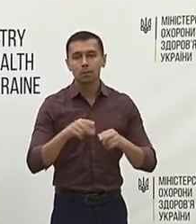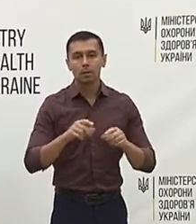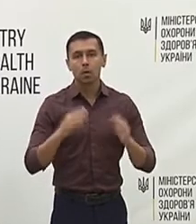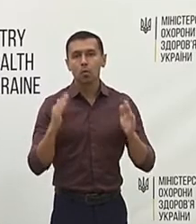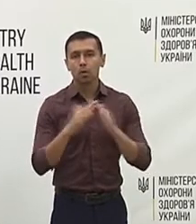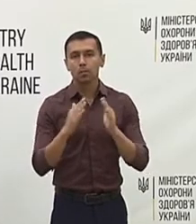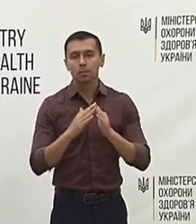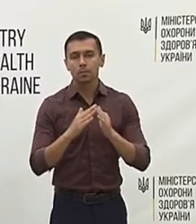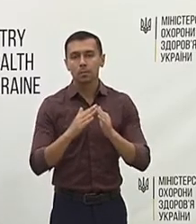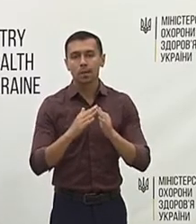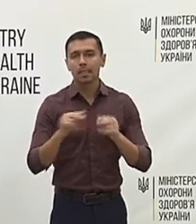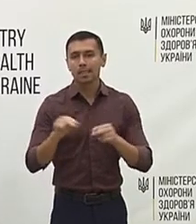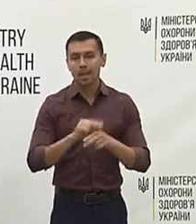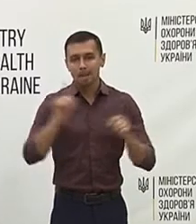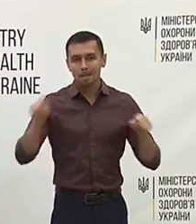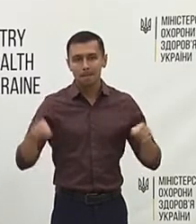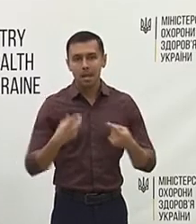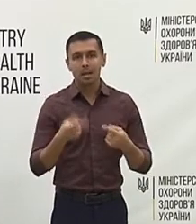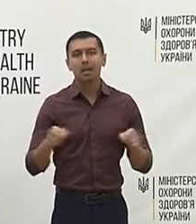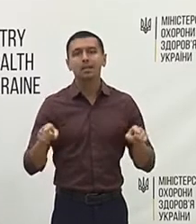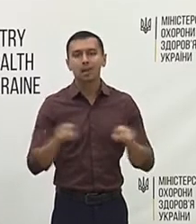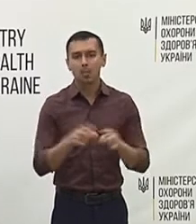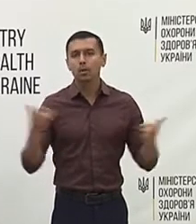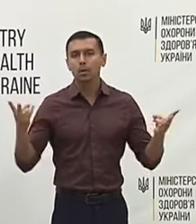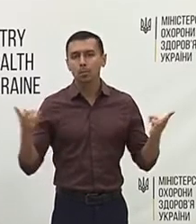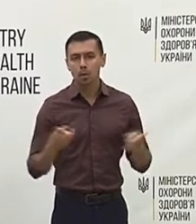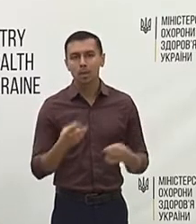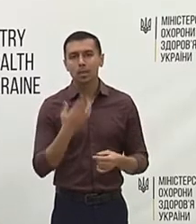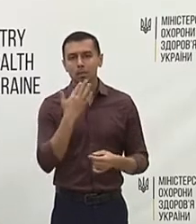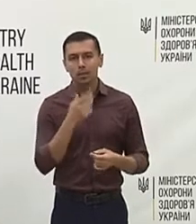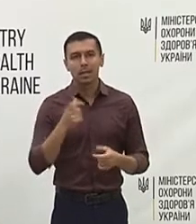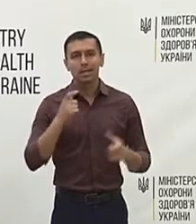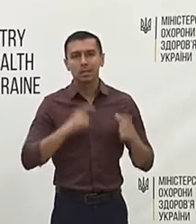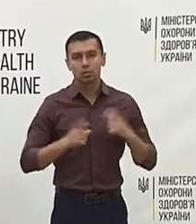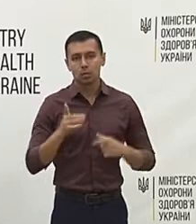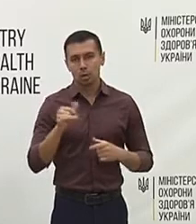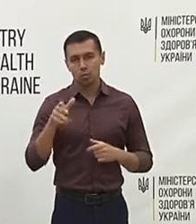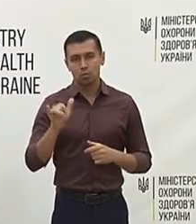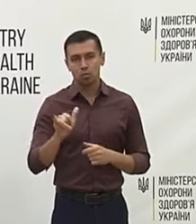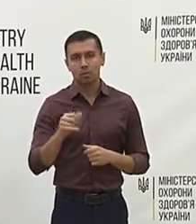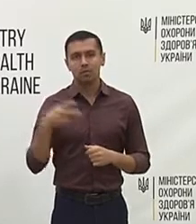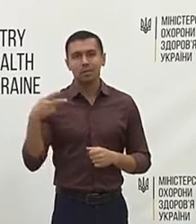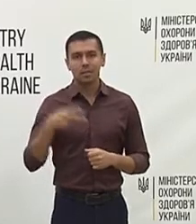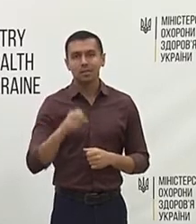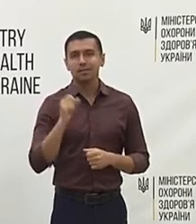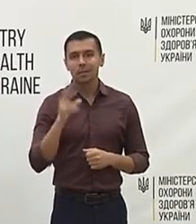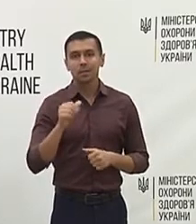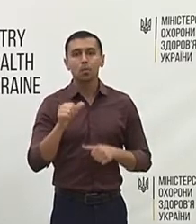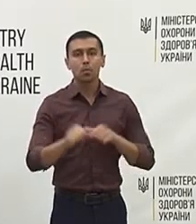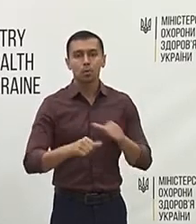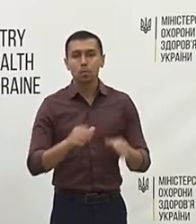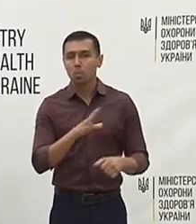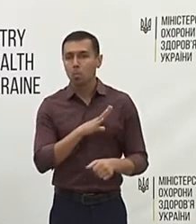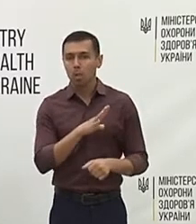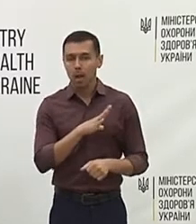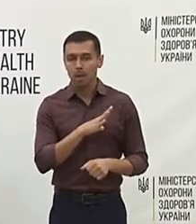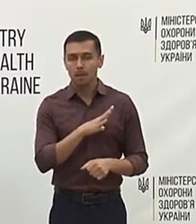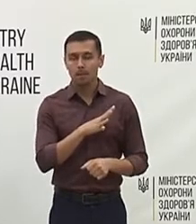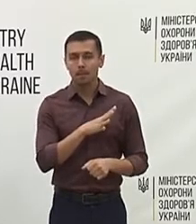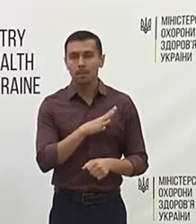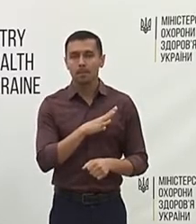корпусу променевої терапії, який так потребує в Національний інститут раку. У 2012 році